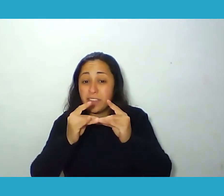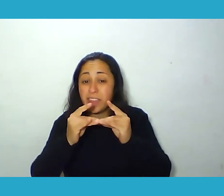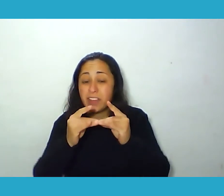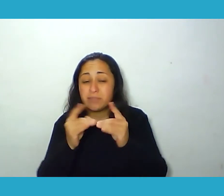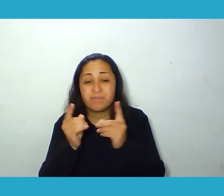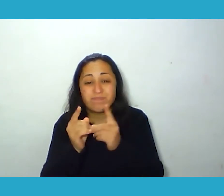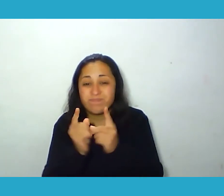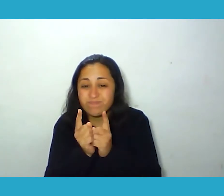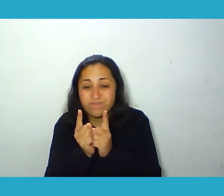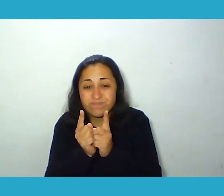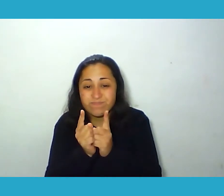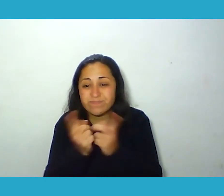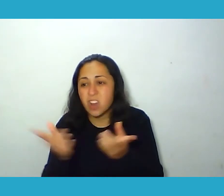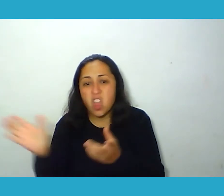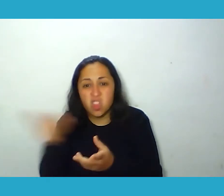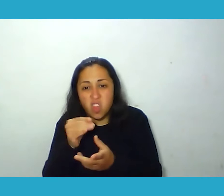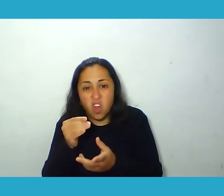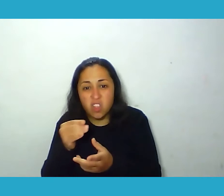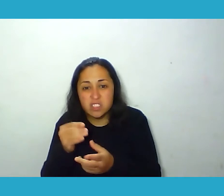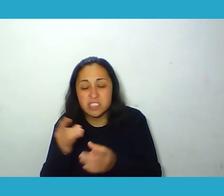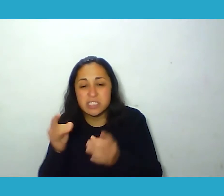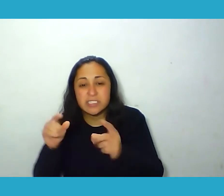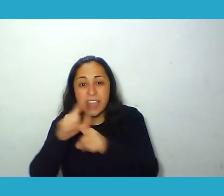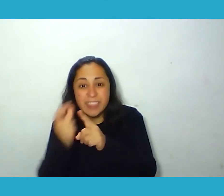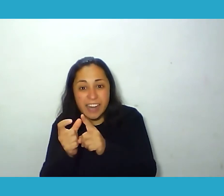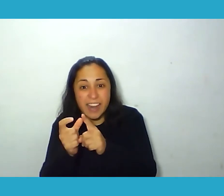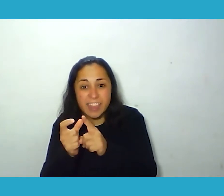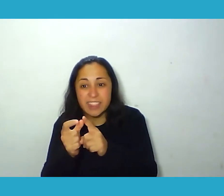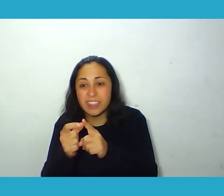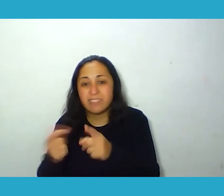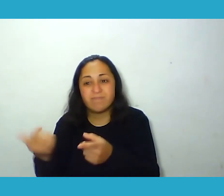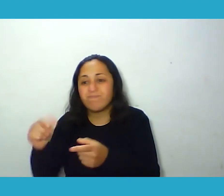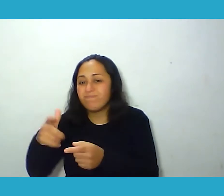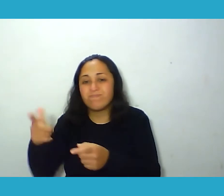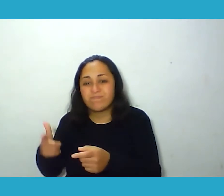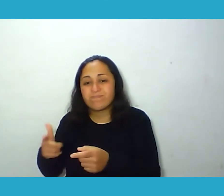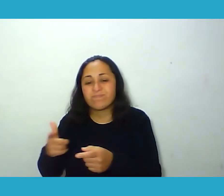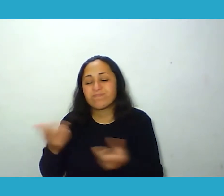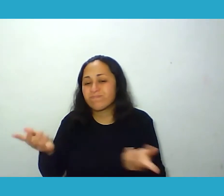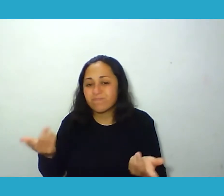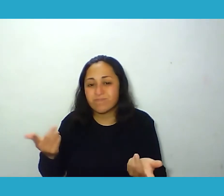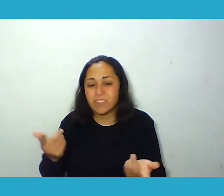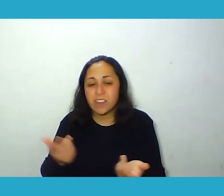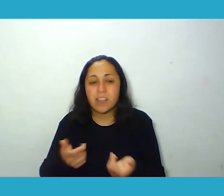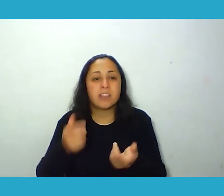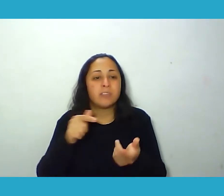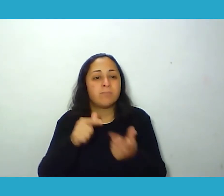es muy acotada. Dice que no todos tienen conexión a Internet, pese a que se tenga un teléfono para lograr ello.